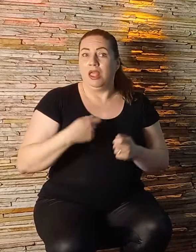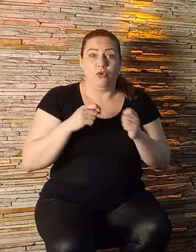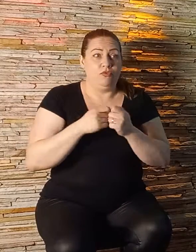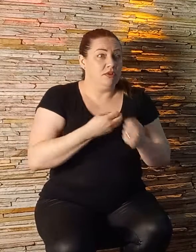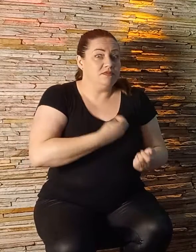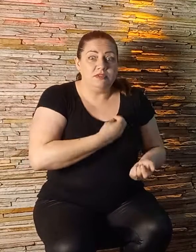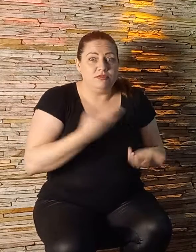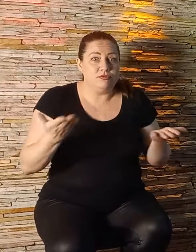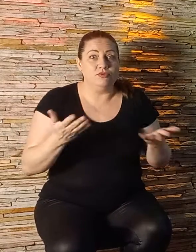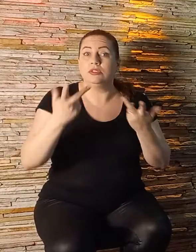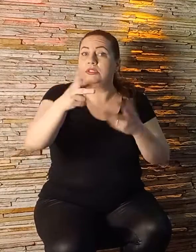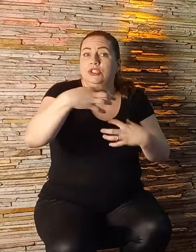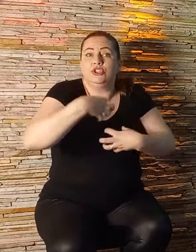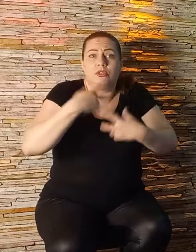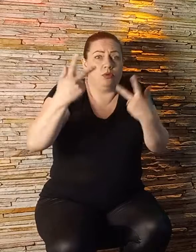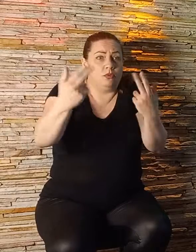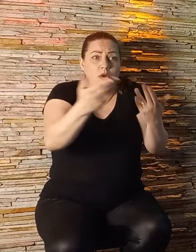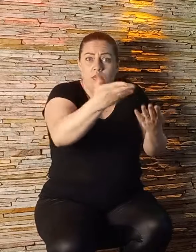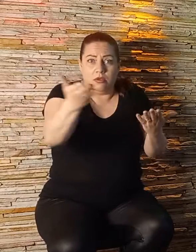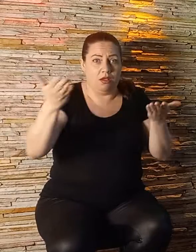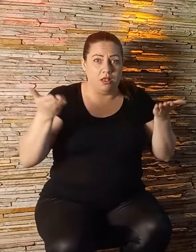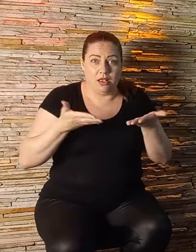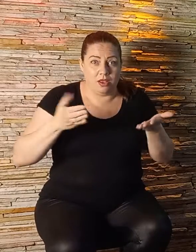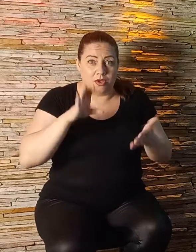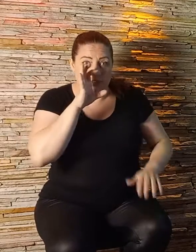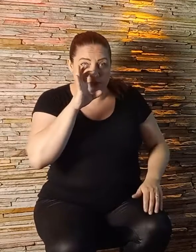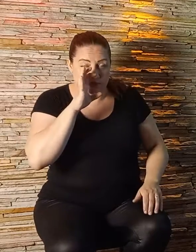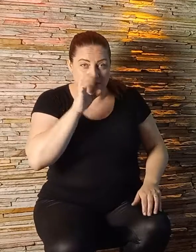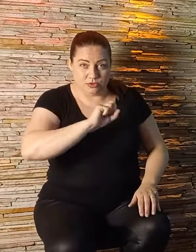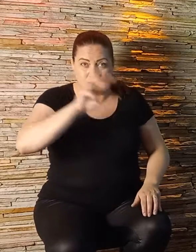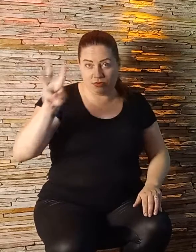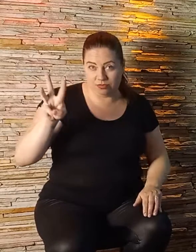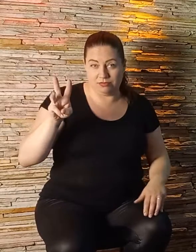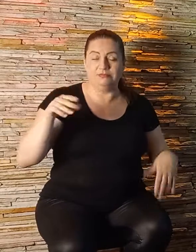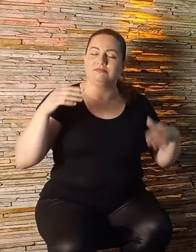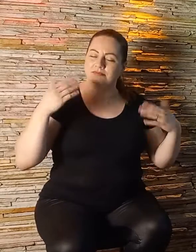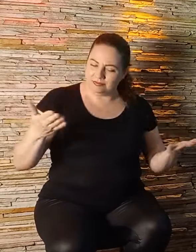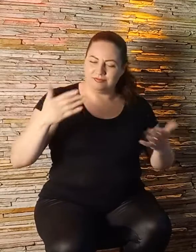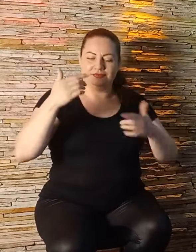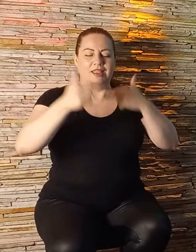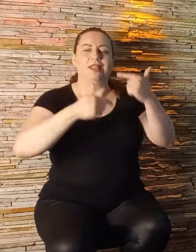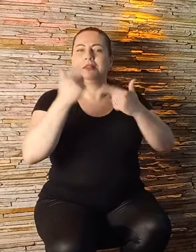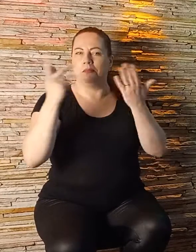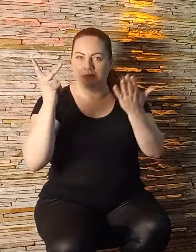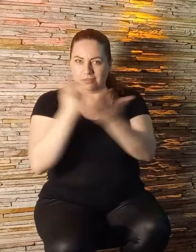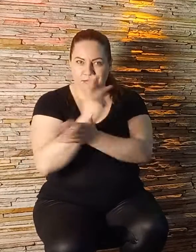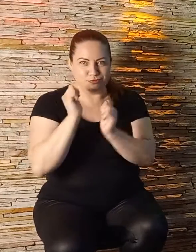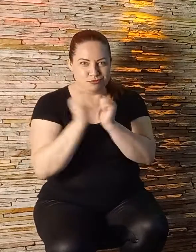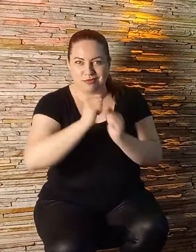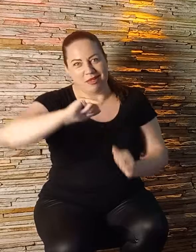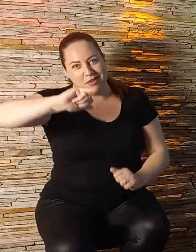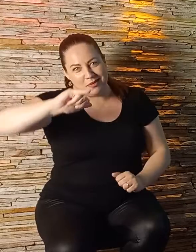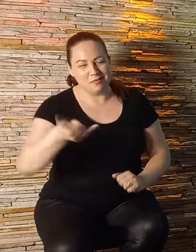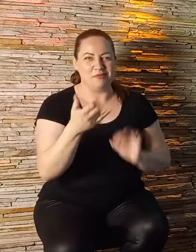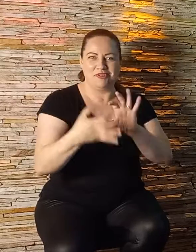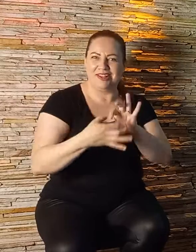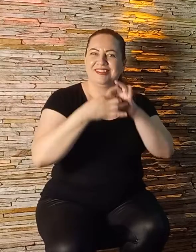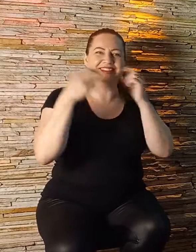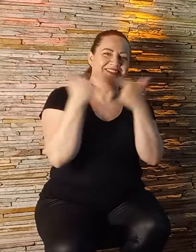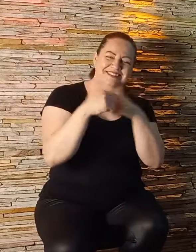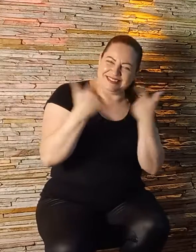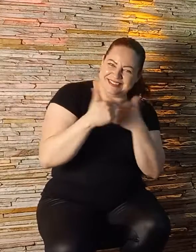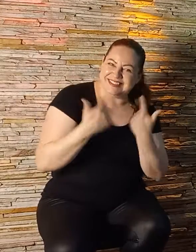estaria fazendo ao vivo e seria dessa maneira que vocês vão tá vendo o show tá então a gente trabalha assim como erro a gente aproveita isso